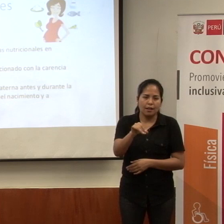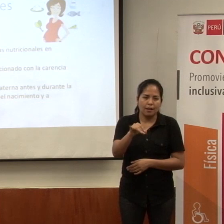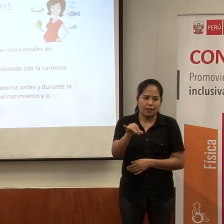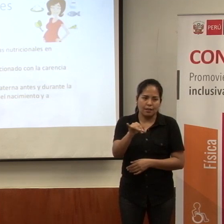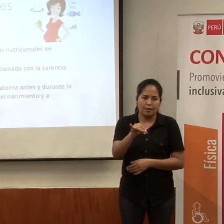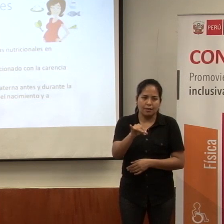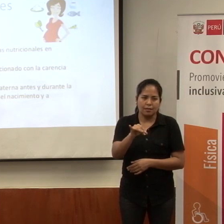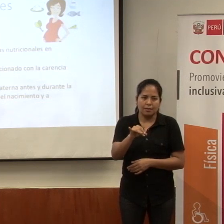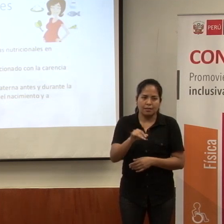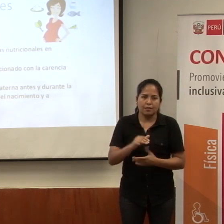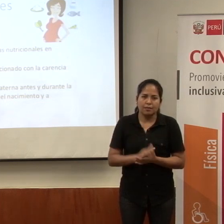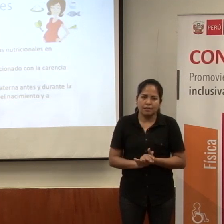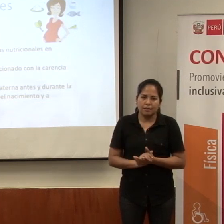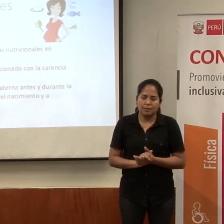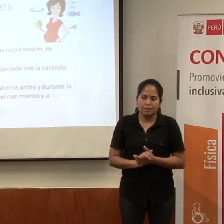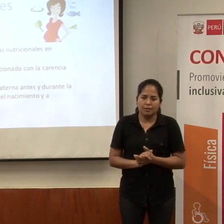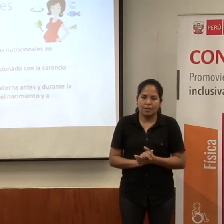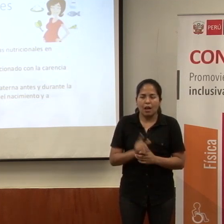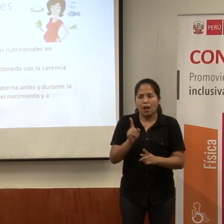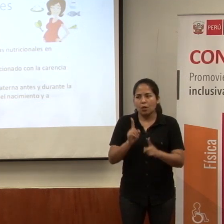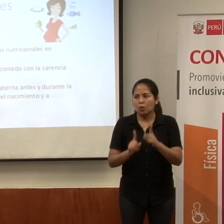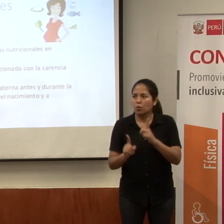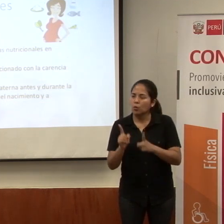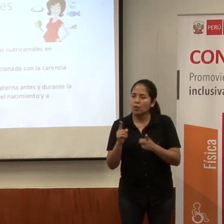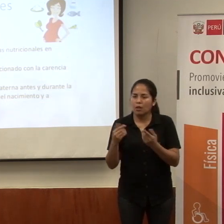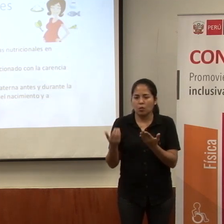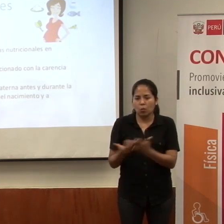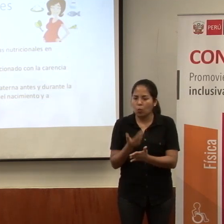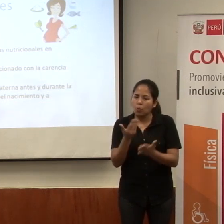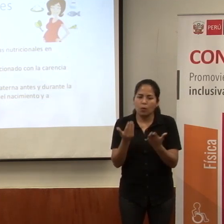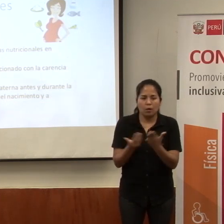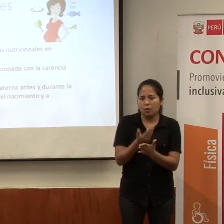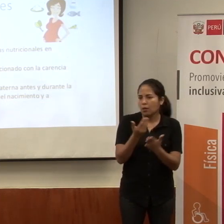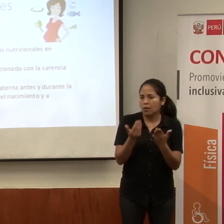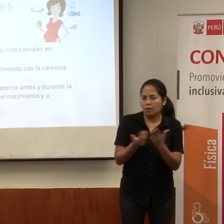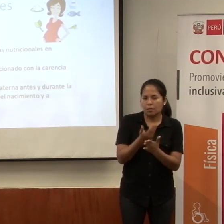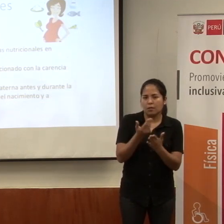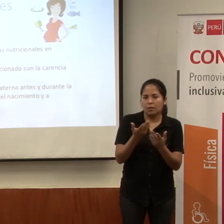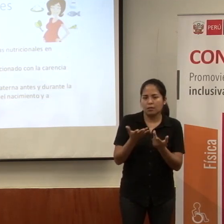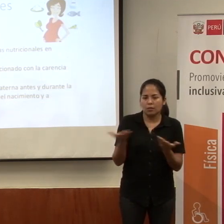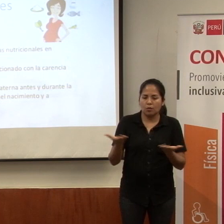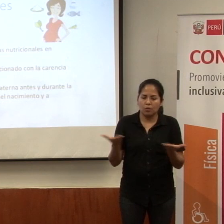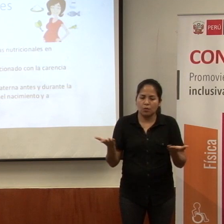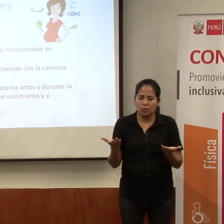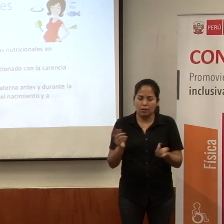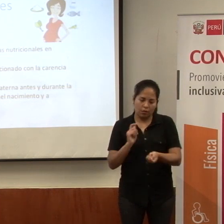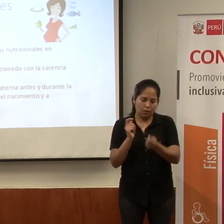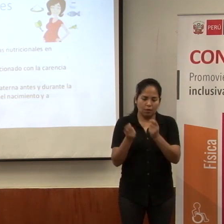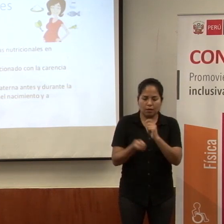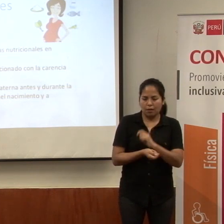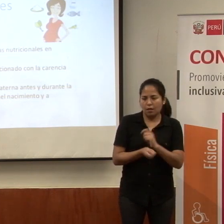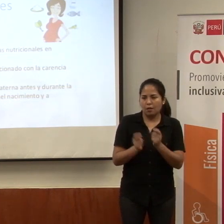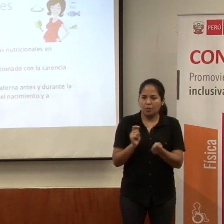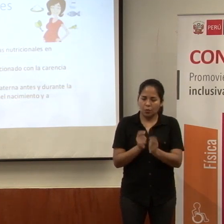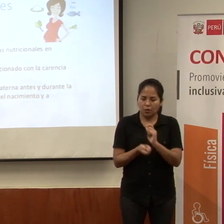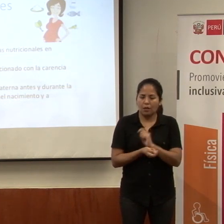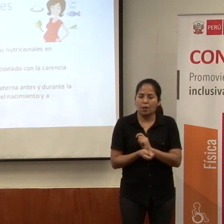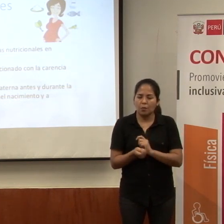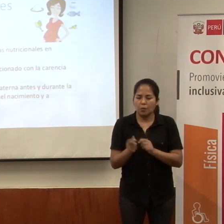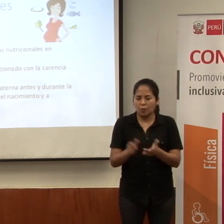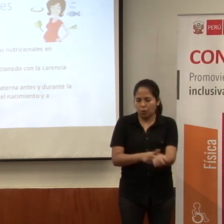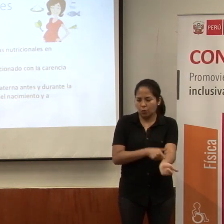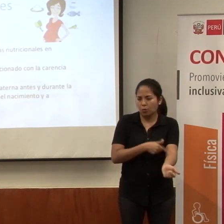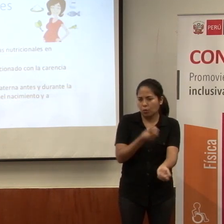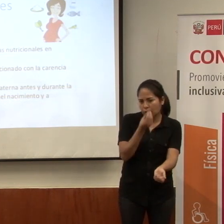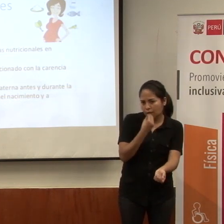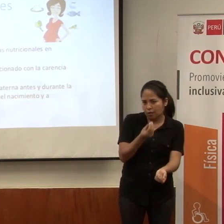no perdamos eso, por favor. Las modas también pueden hacer que perdamos esto y que nos vuelvan a nacer niños, los que se llamaban los cretinos,